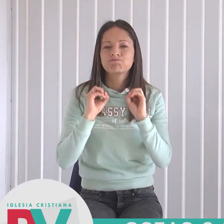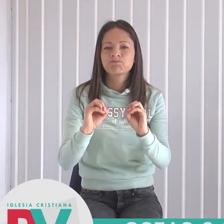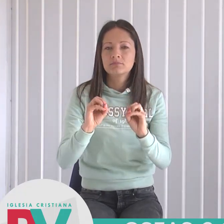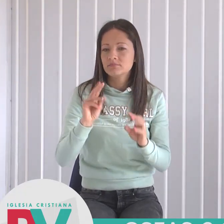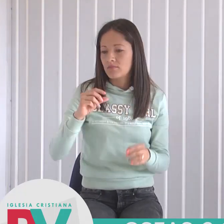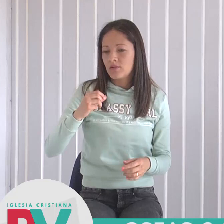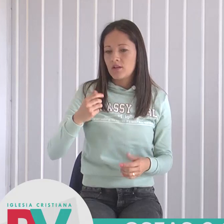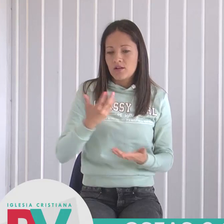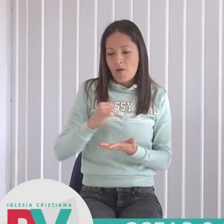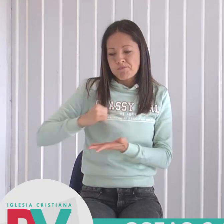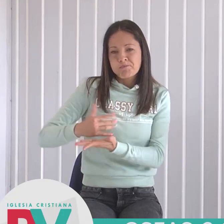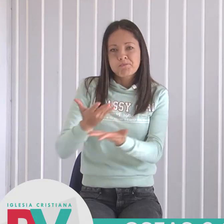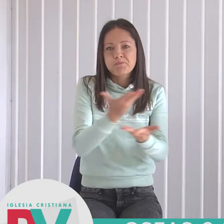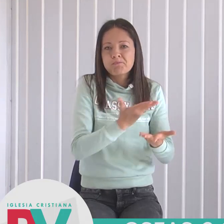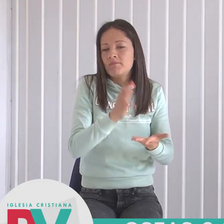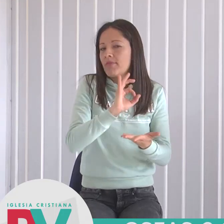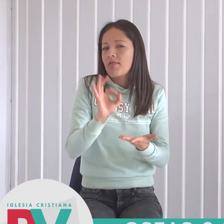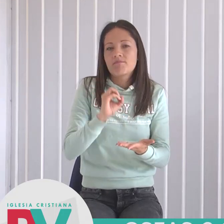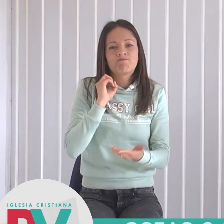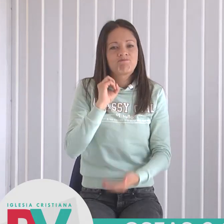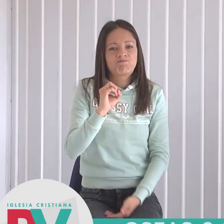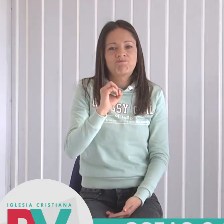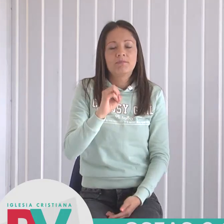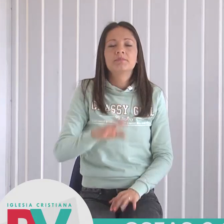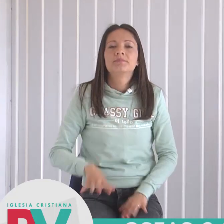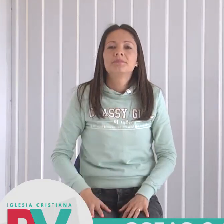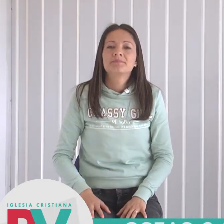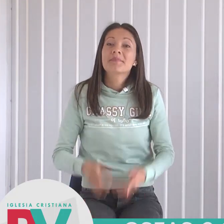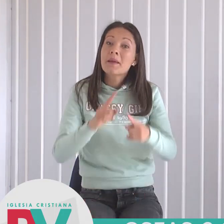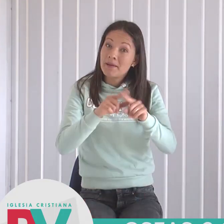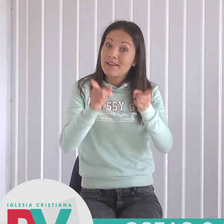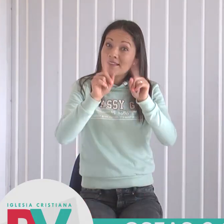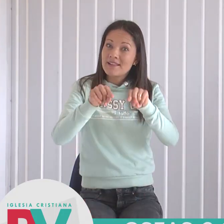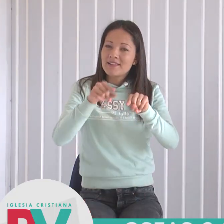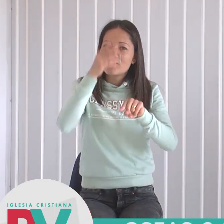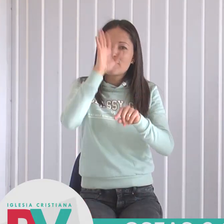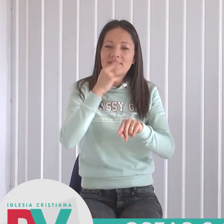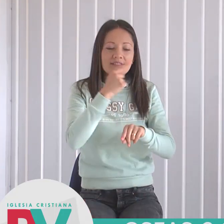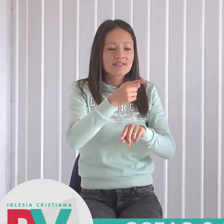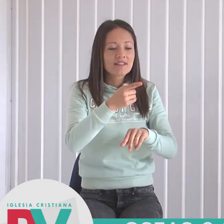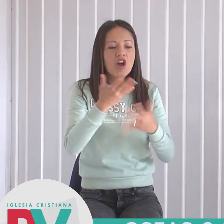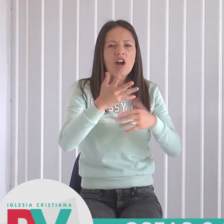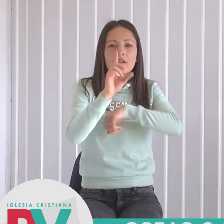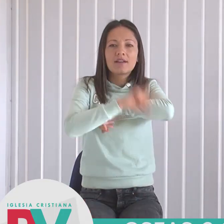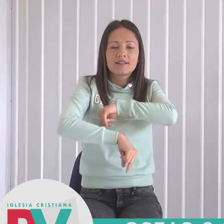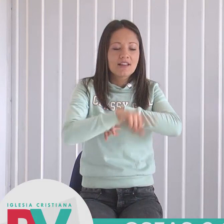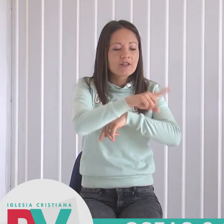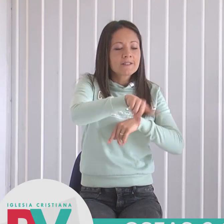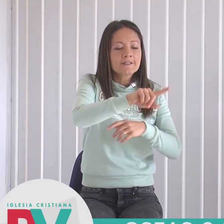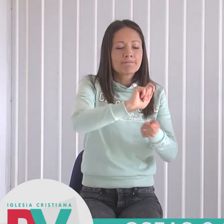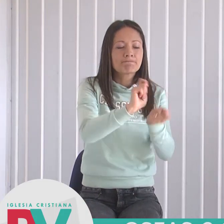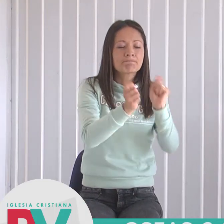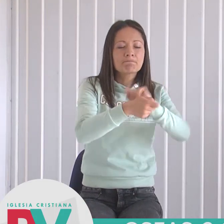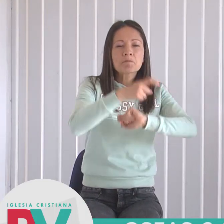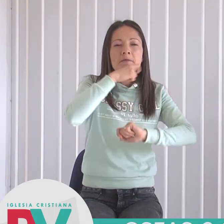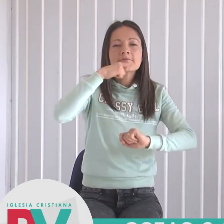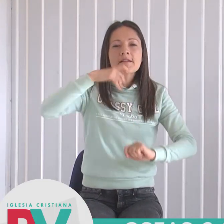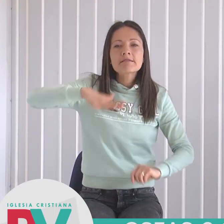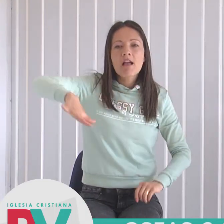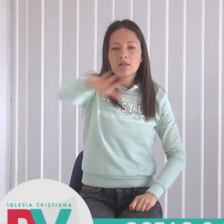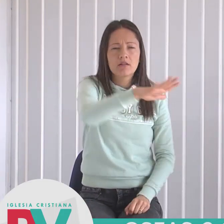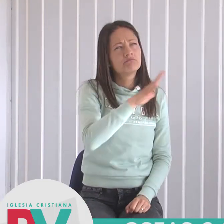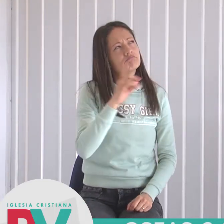posee nada. Pero dice que también la hará como un desierto. Y en un desierto, pues nosotros conocemos que en el desierto no hay